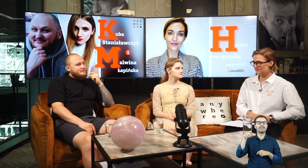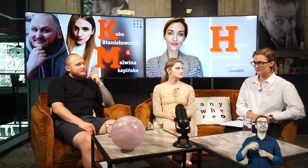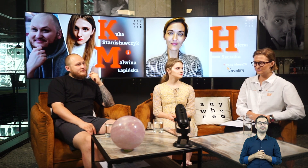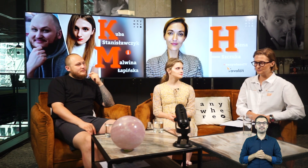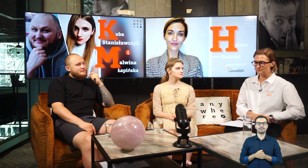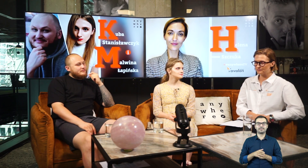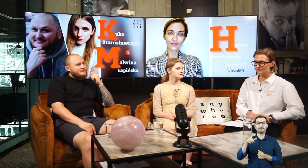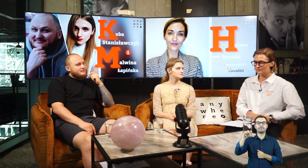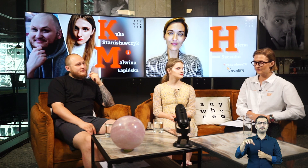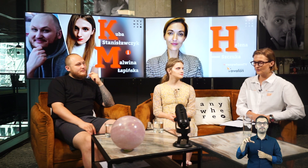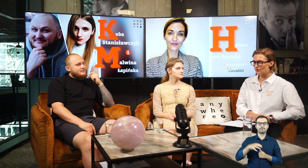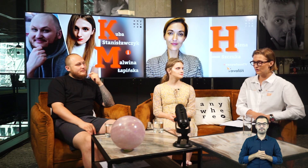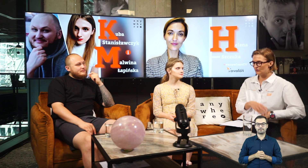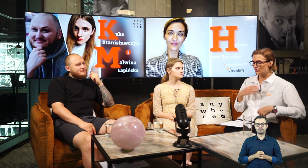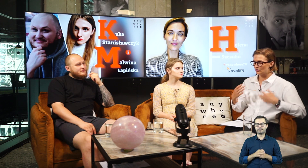okazji